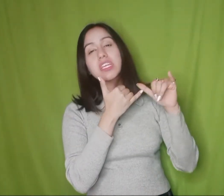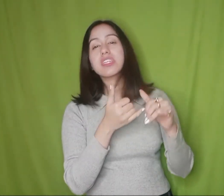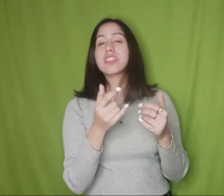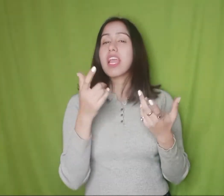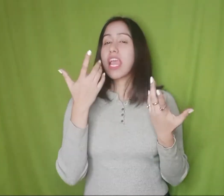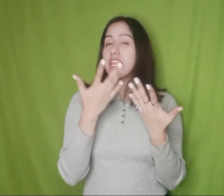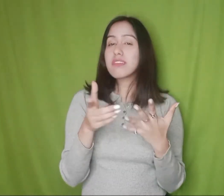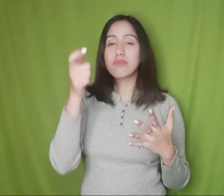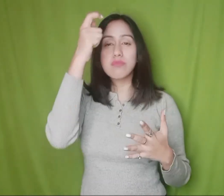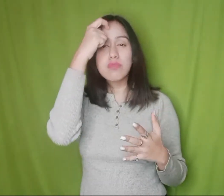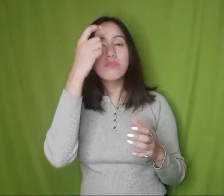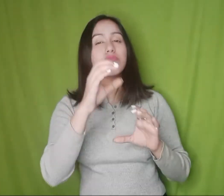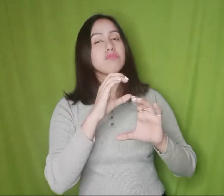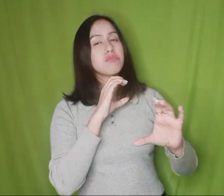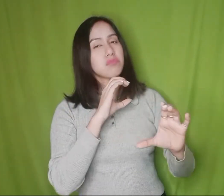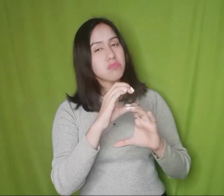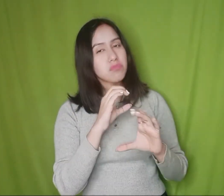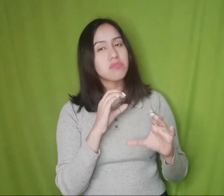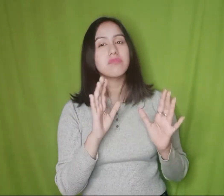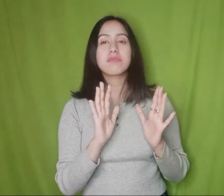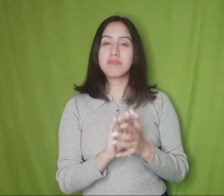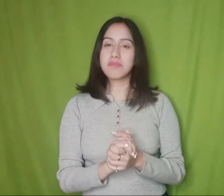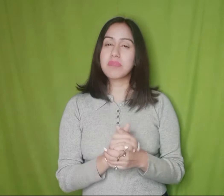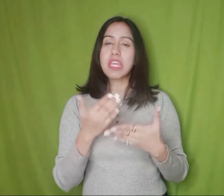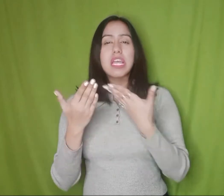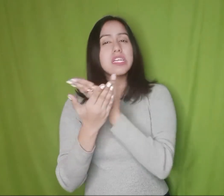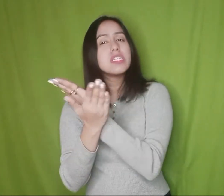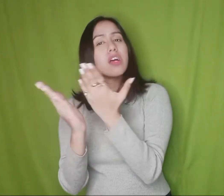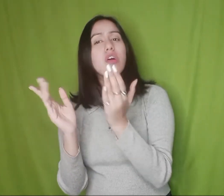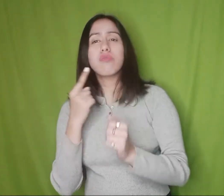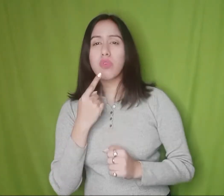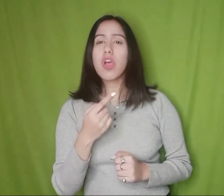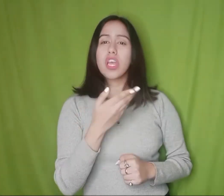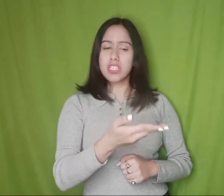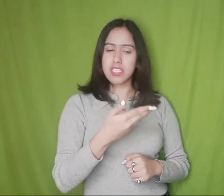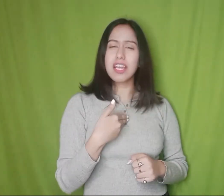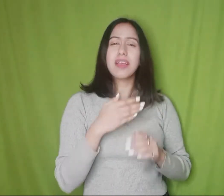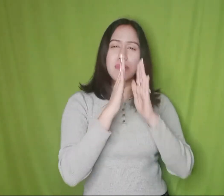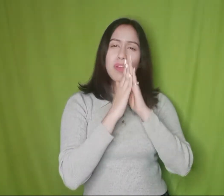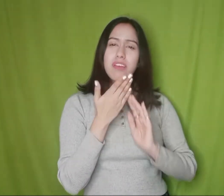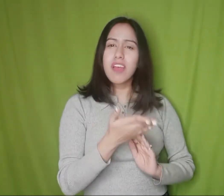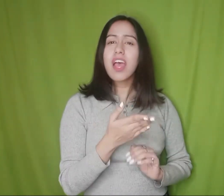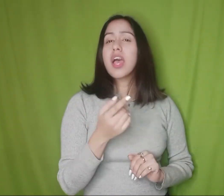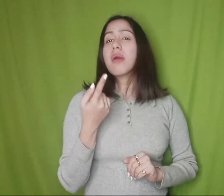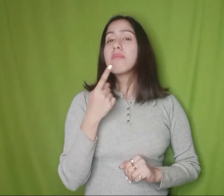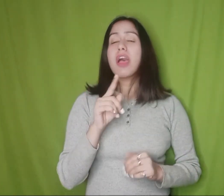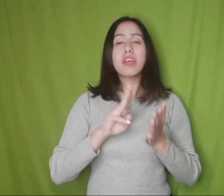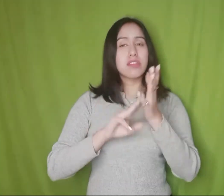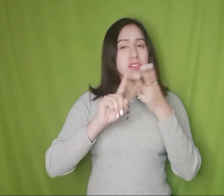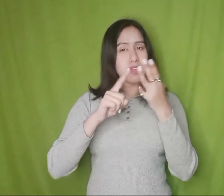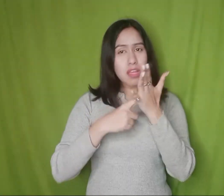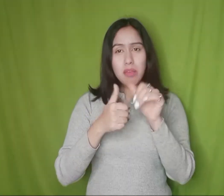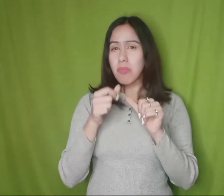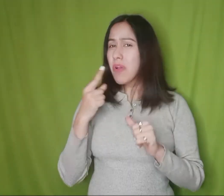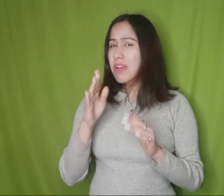समय में वो भी सिर्फ अपने कृष्णा से ही दुख बांटती थी। दुनिया कहती मीरा कृष्णा भक्त है, मीरा